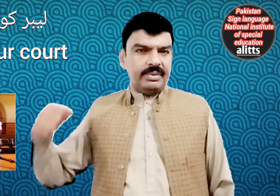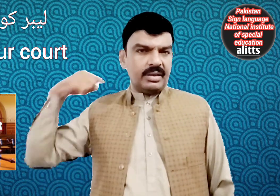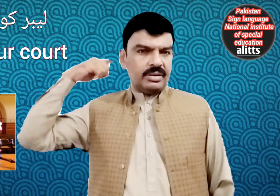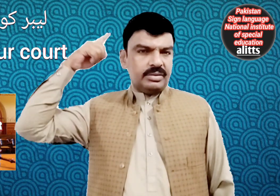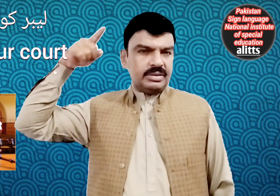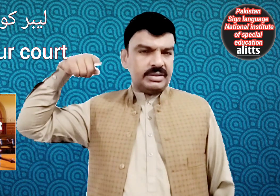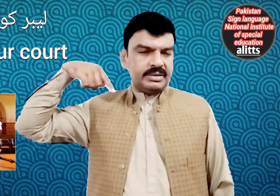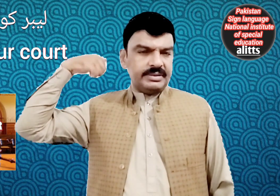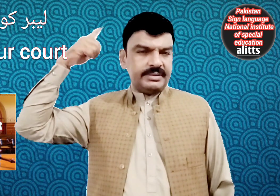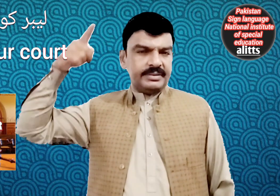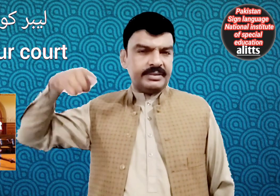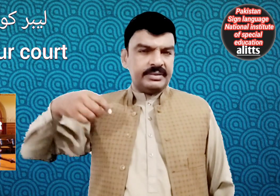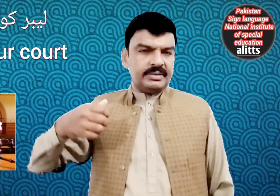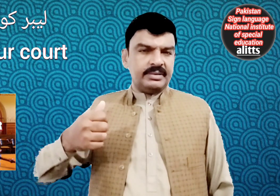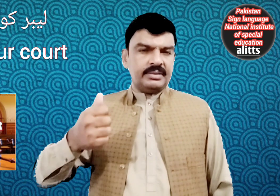लेबर कोट।